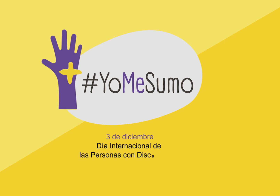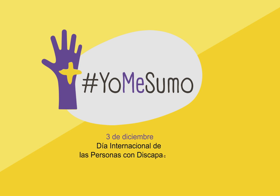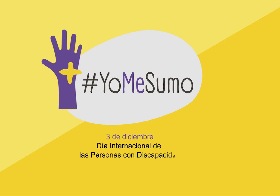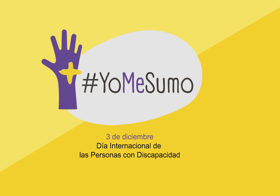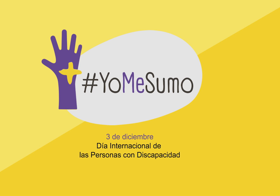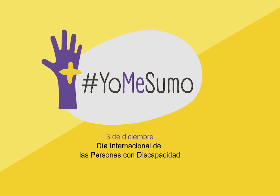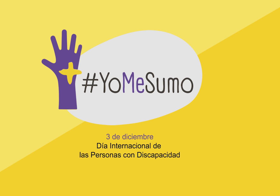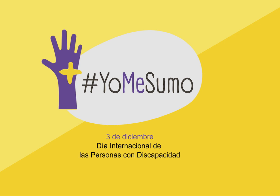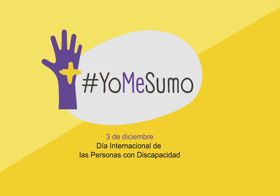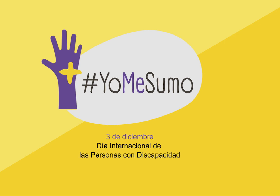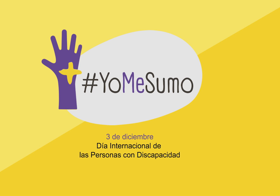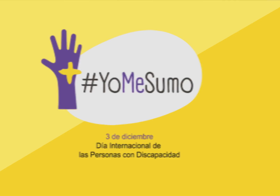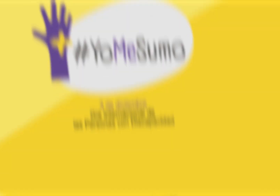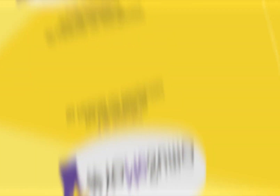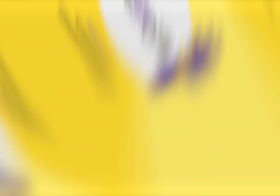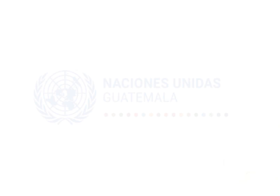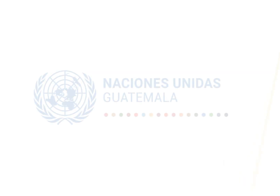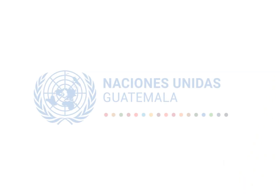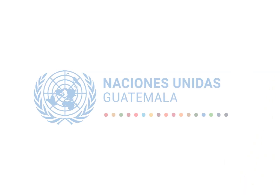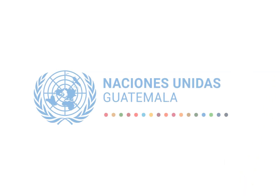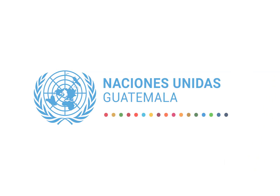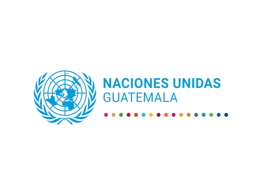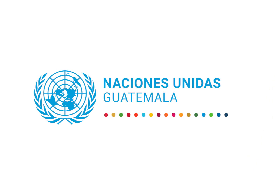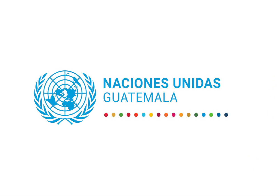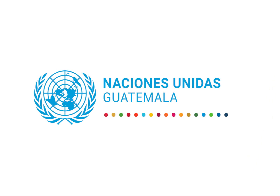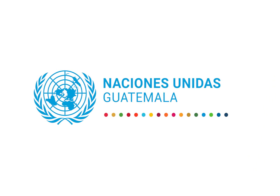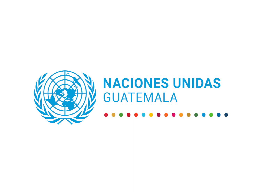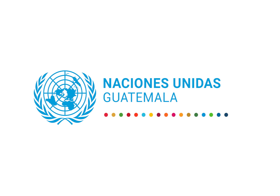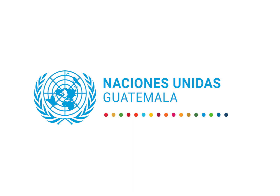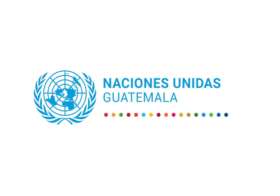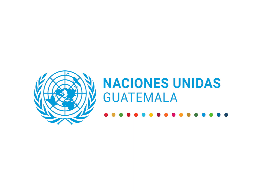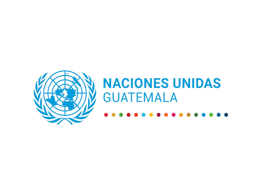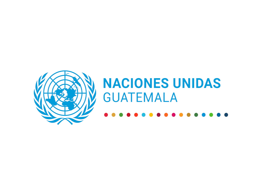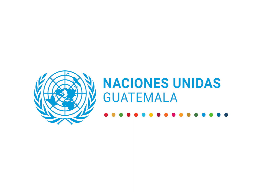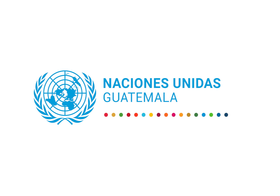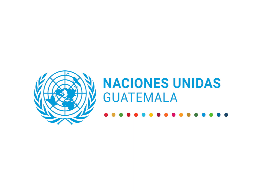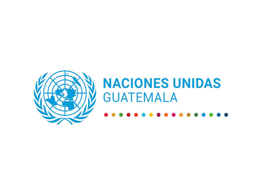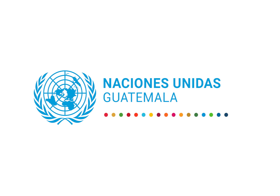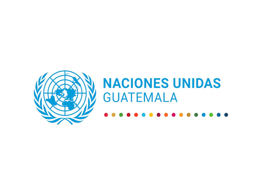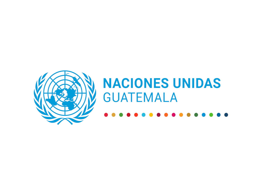Personas con Discapacidad. Esta es una campaña del Sistema de las Naciones Unidas en Guatemala.